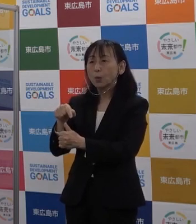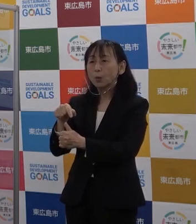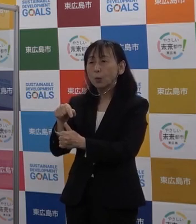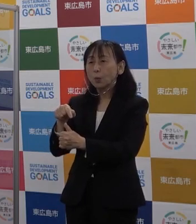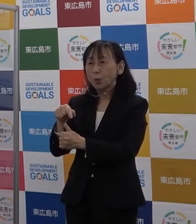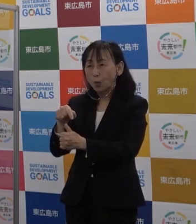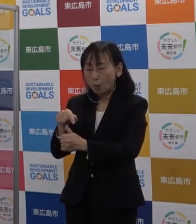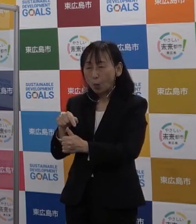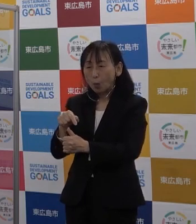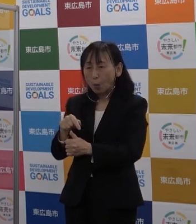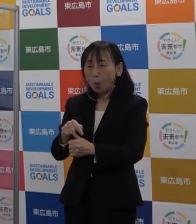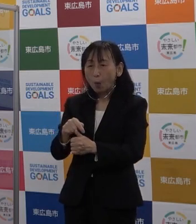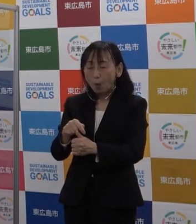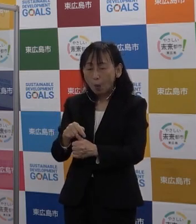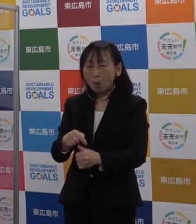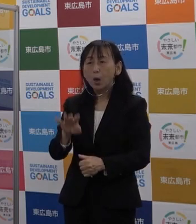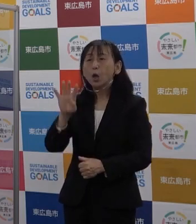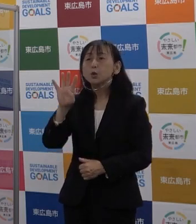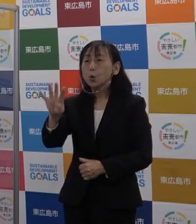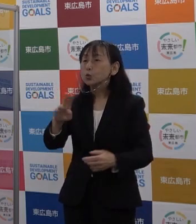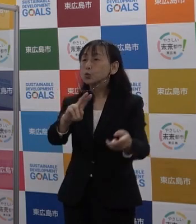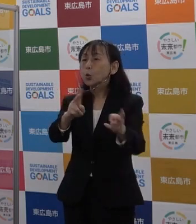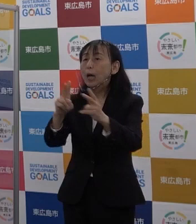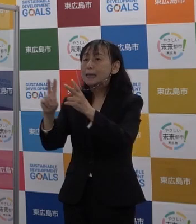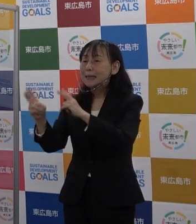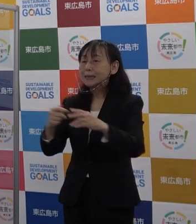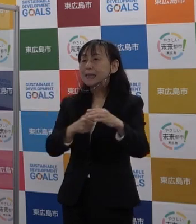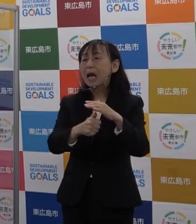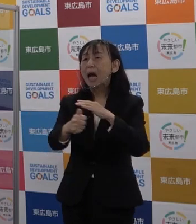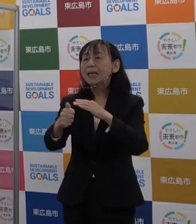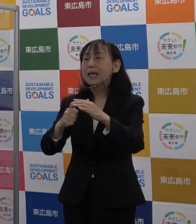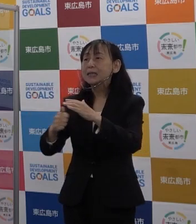人材派遣、この4つの会社に人材派遣を